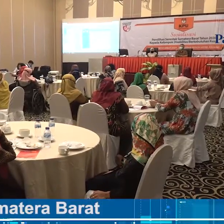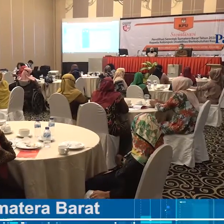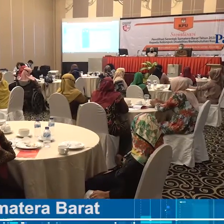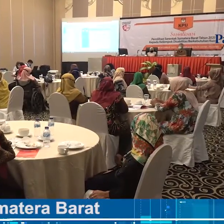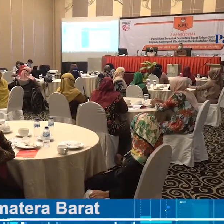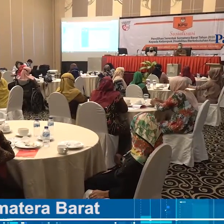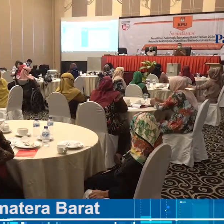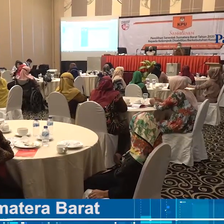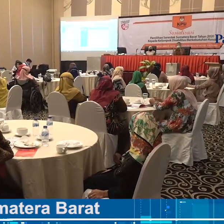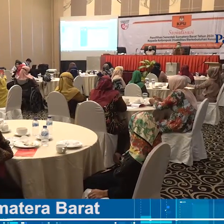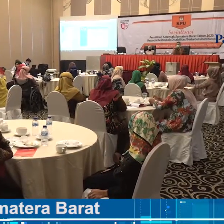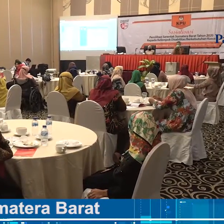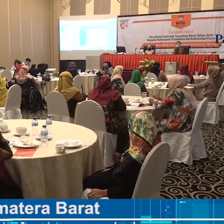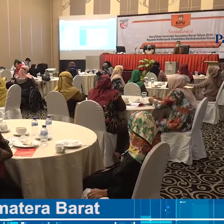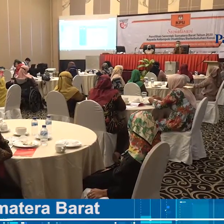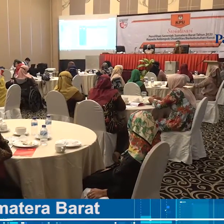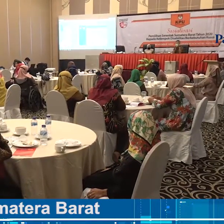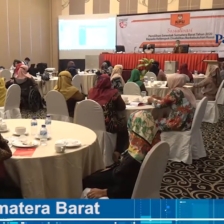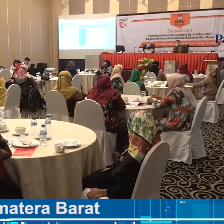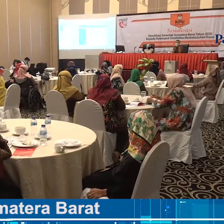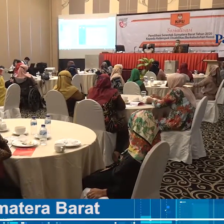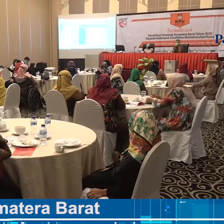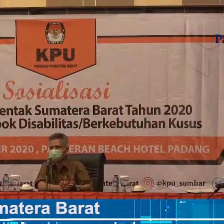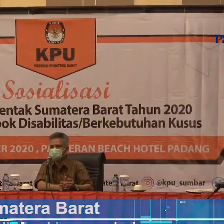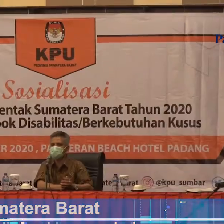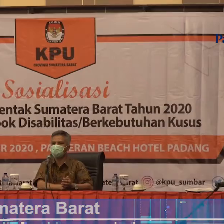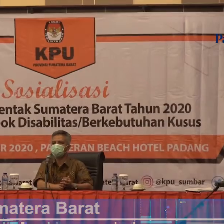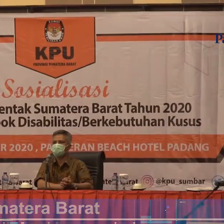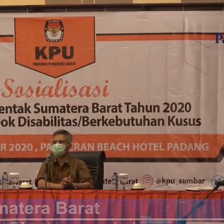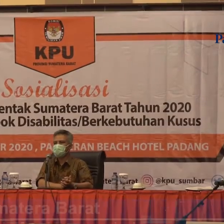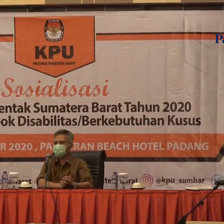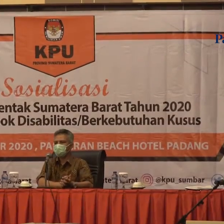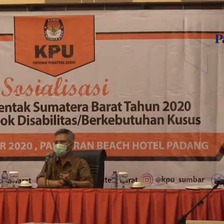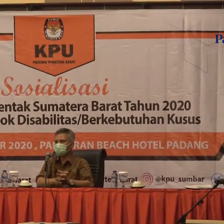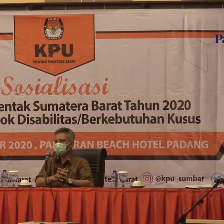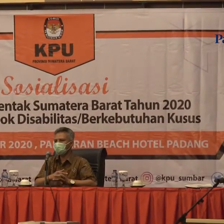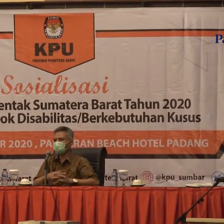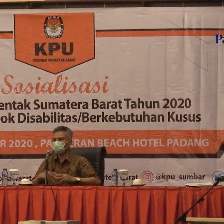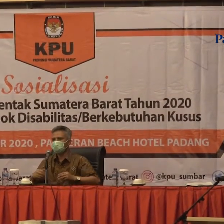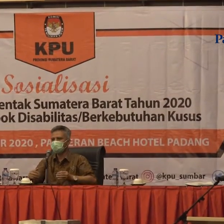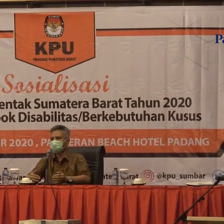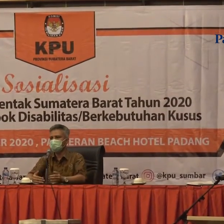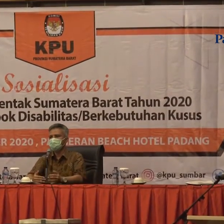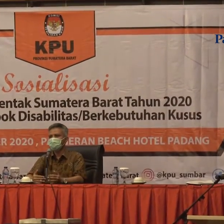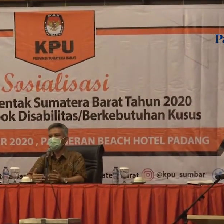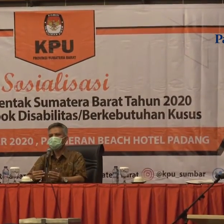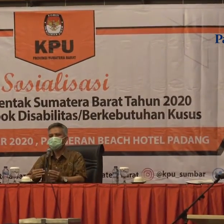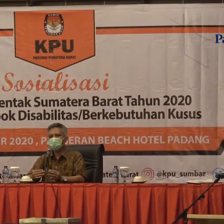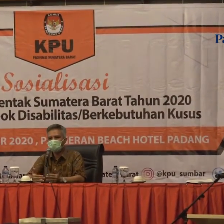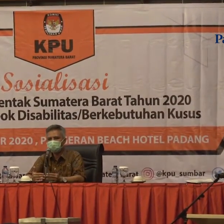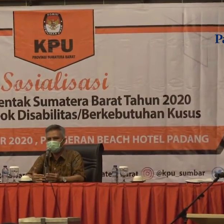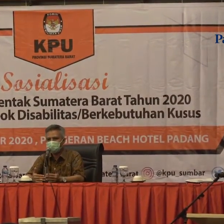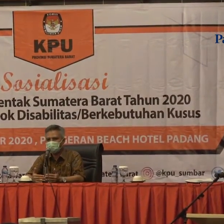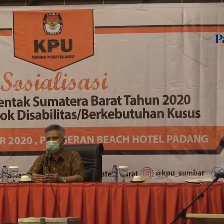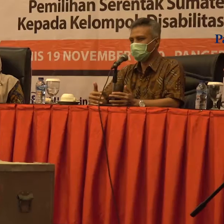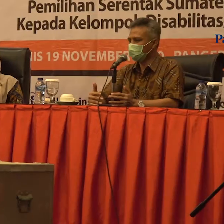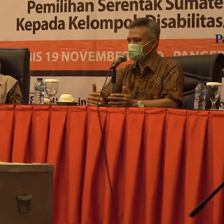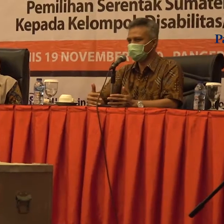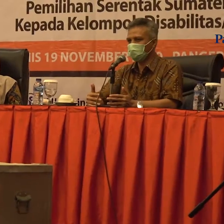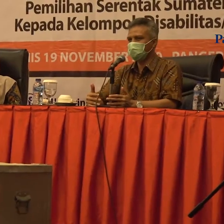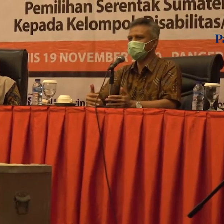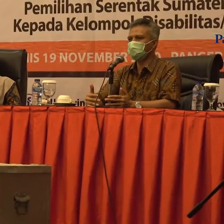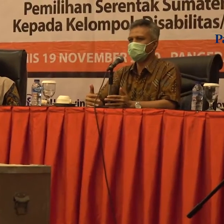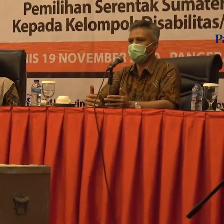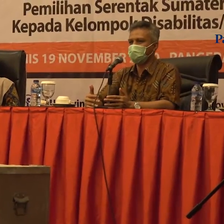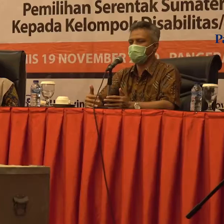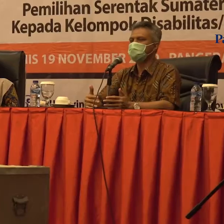Memastikan terlaksananya protokol kesehatan COVID-19 pada hari pemungutan suara pilkada serentak, KPU Sumatera Barat memberikan sosialisasi kepada puluhan